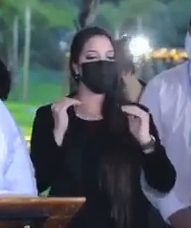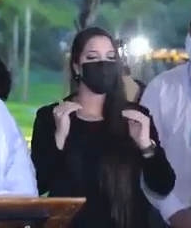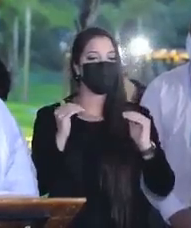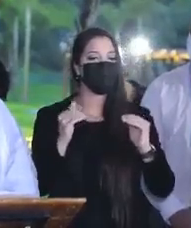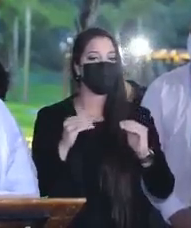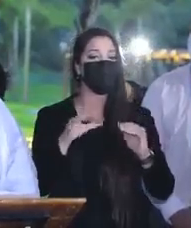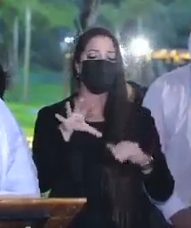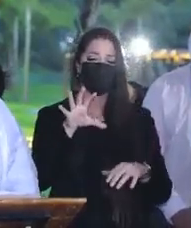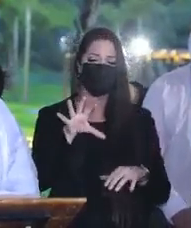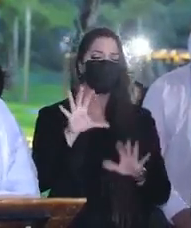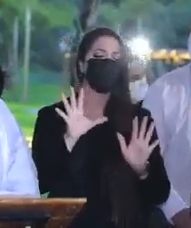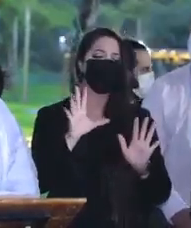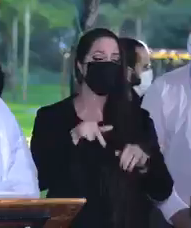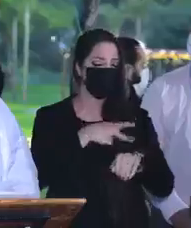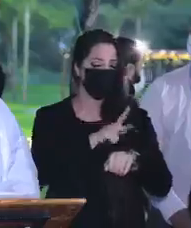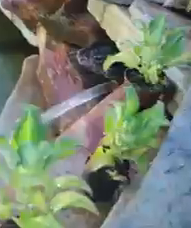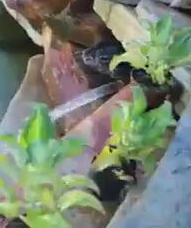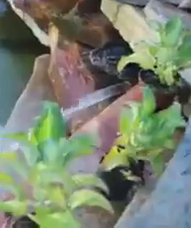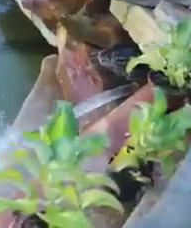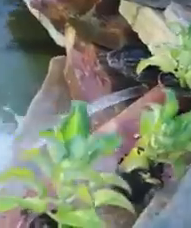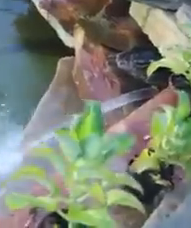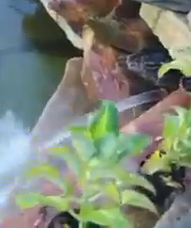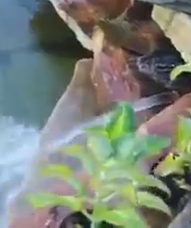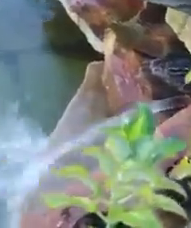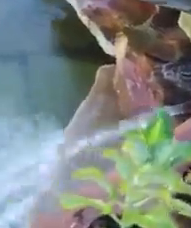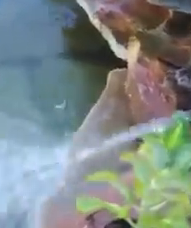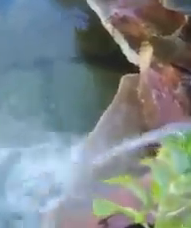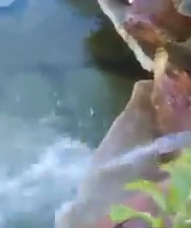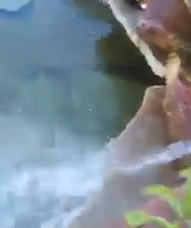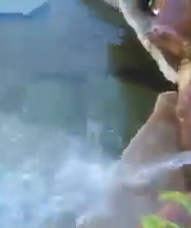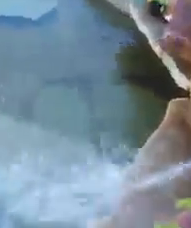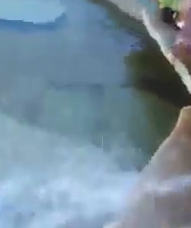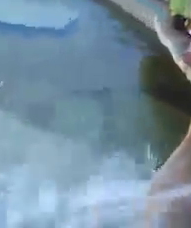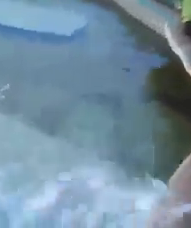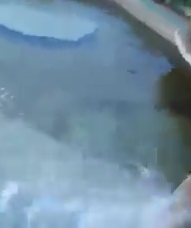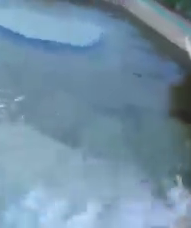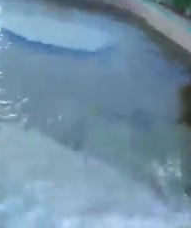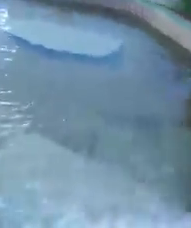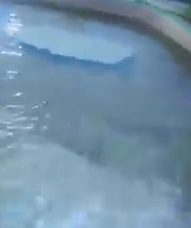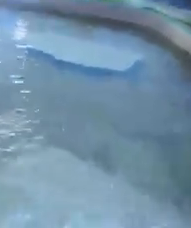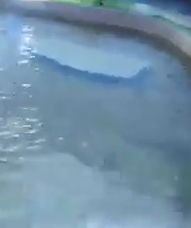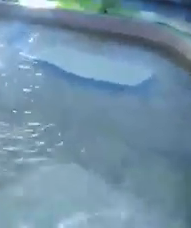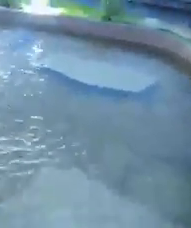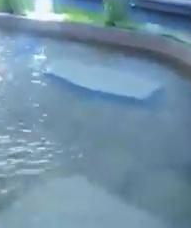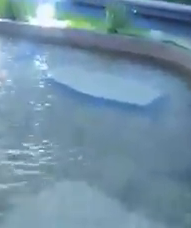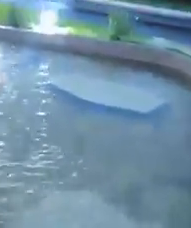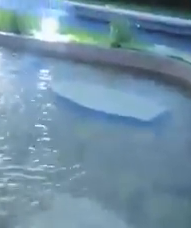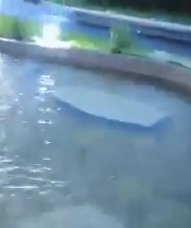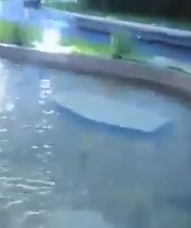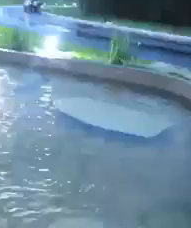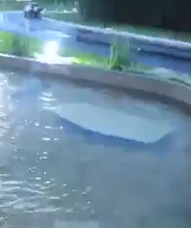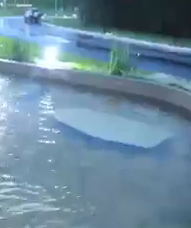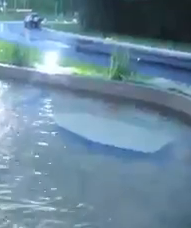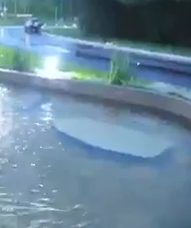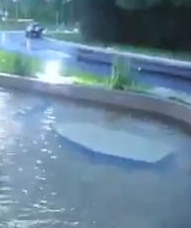é da região não, do nosso país, frequentado por várias cidadãos da nossa